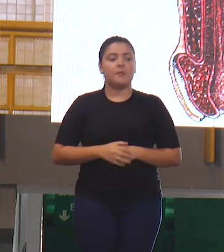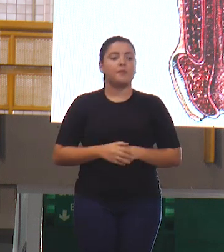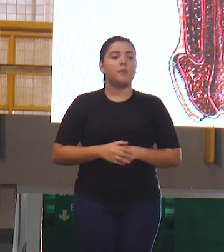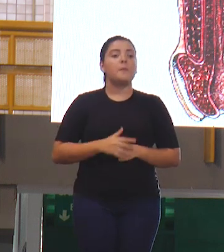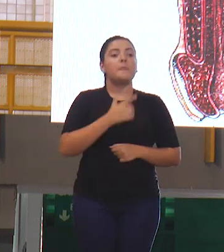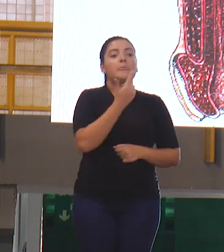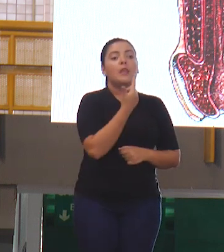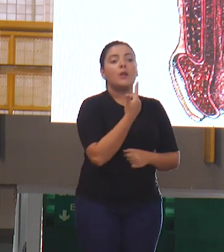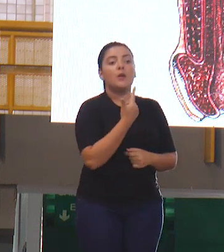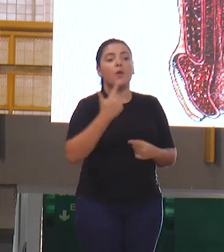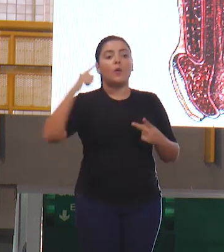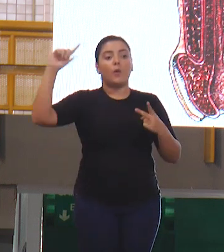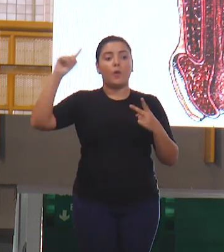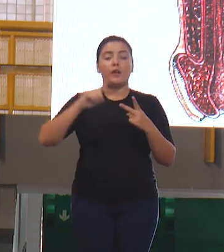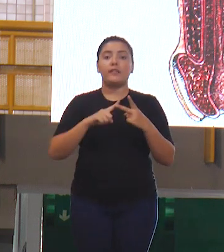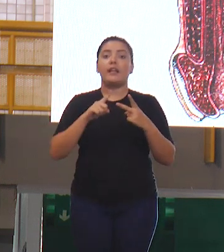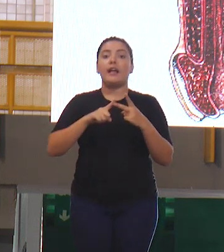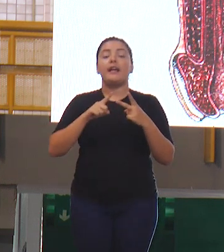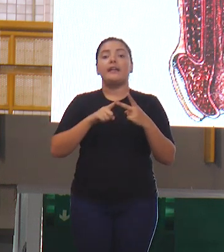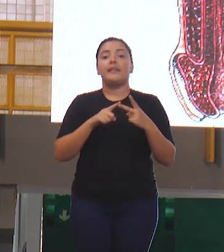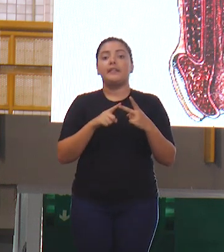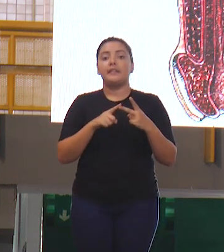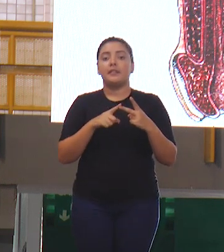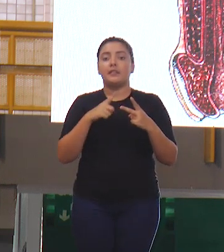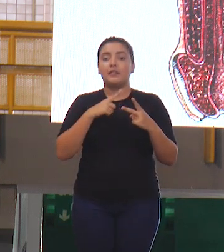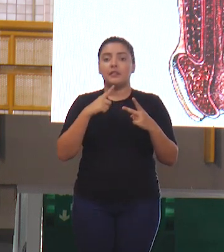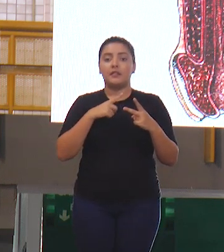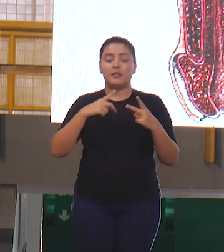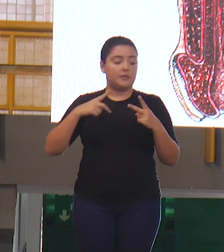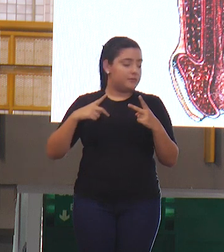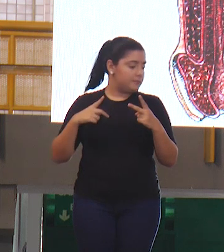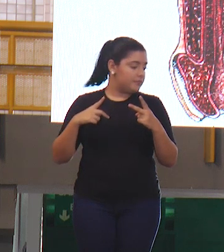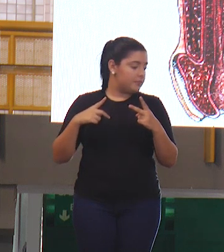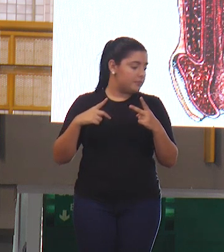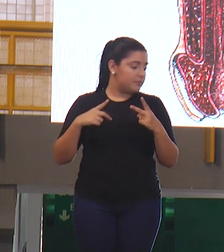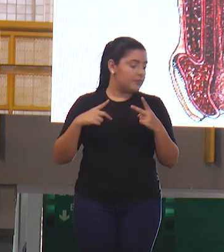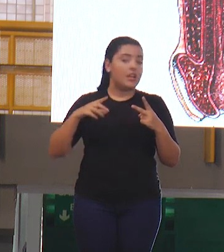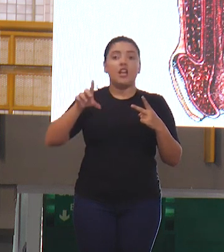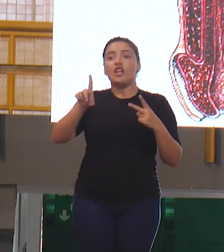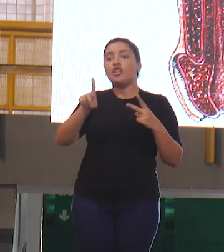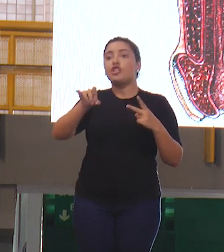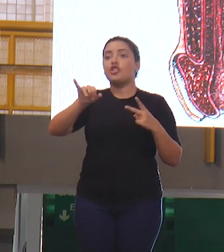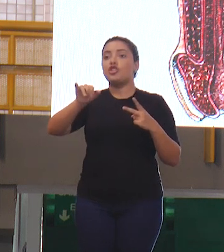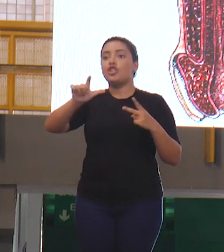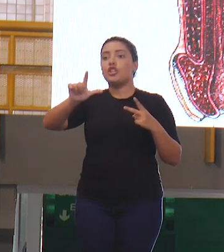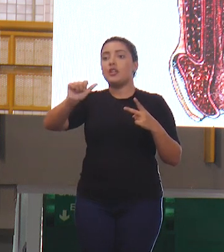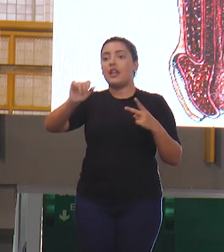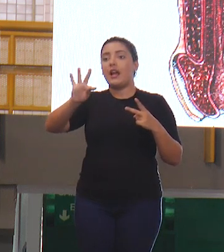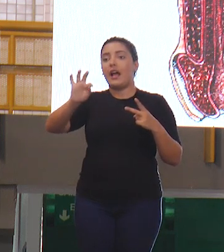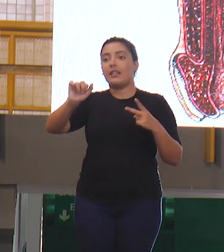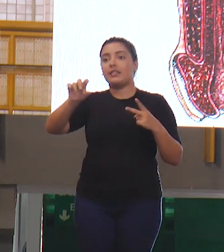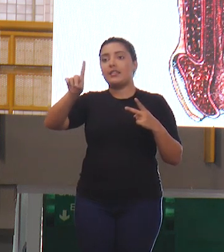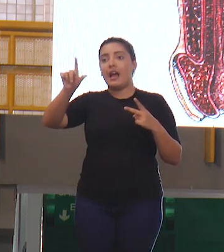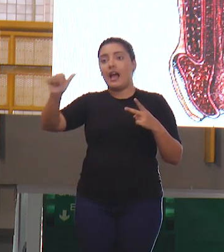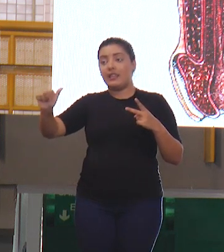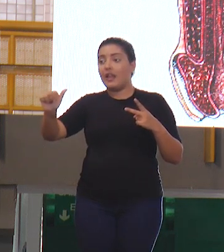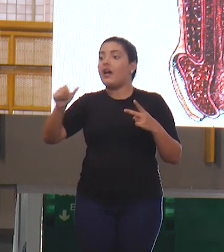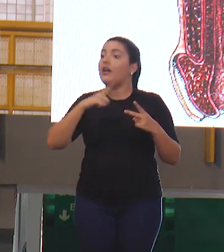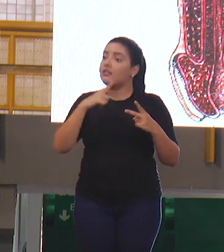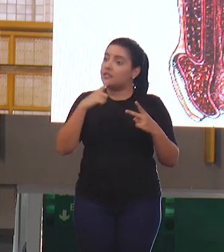Existe uma outra em que as veias encontram-se patologicamente dilatadas e as artérias